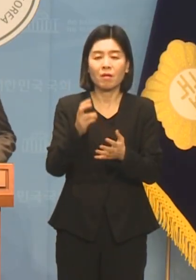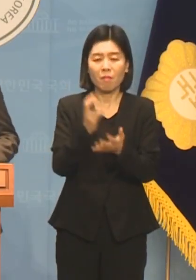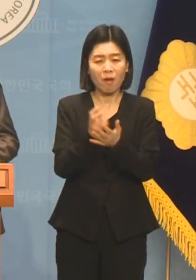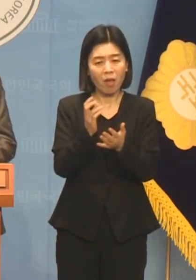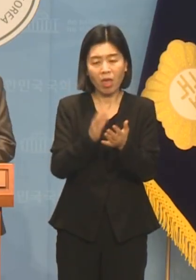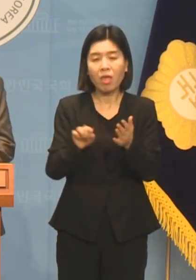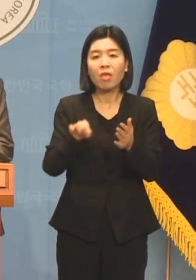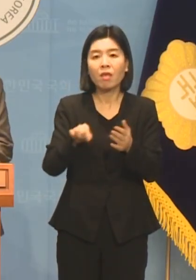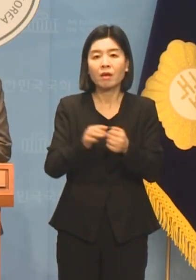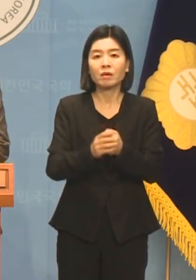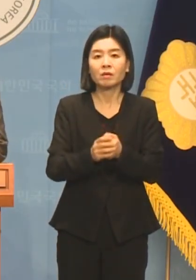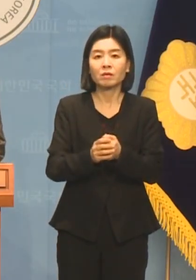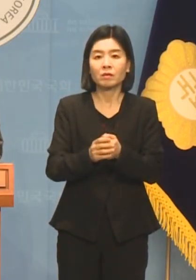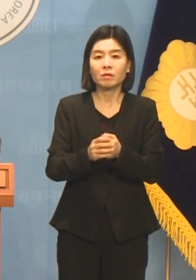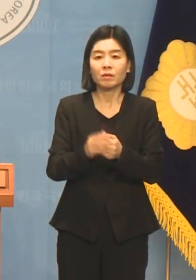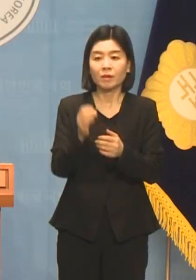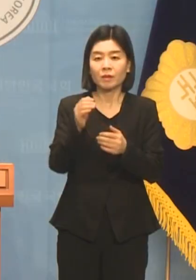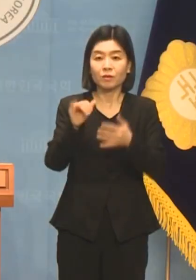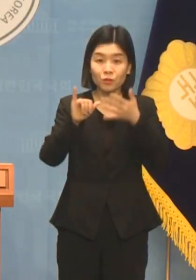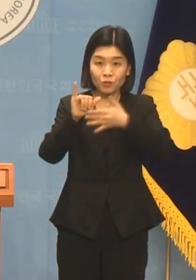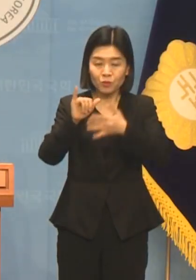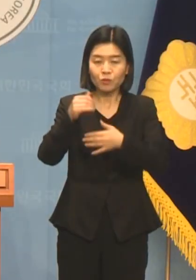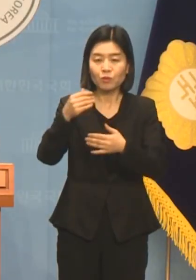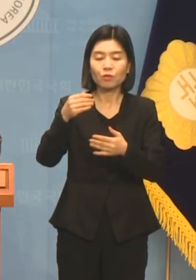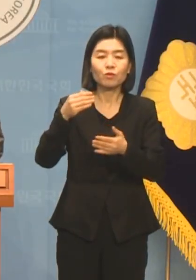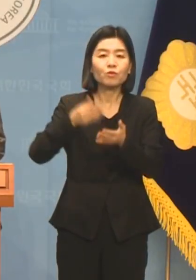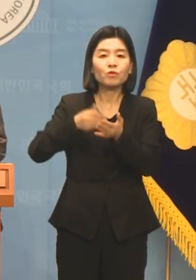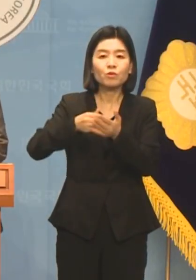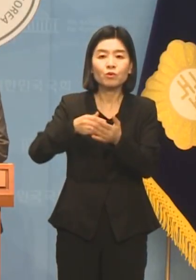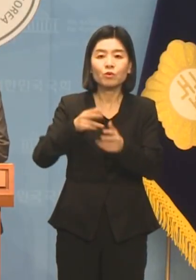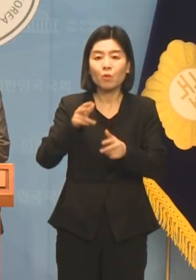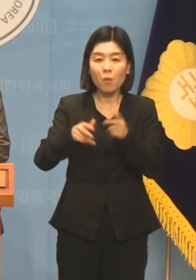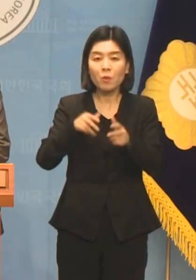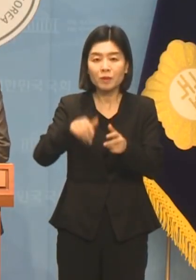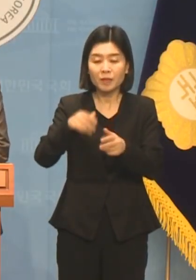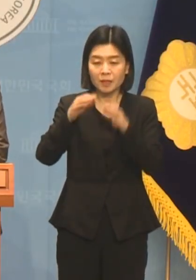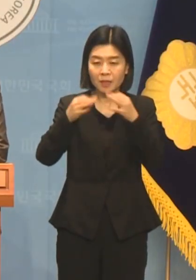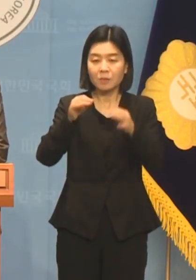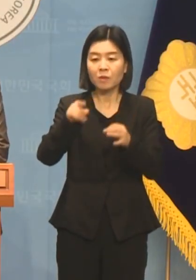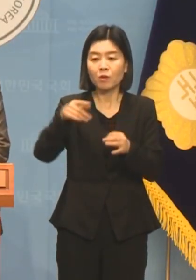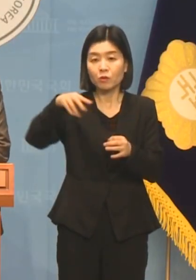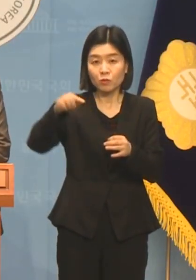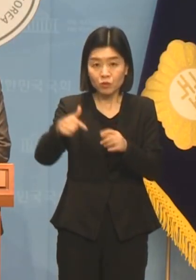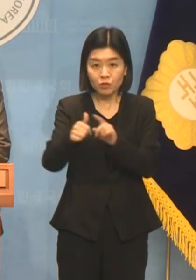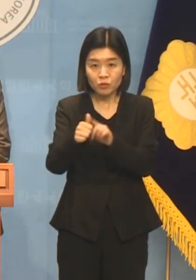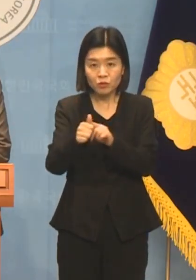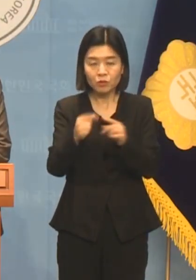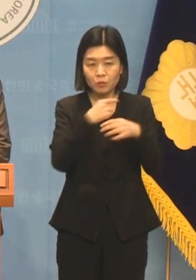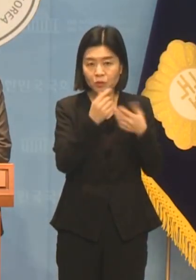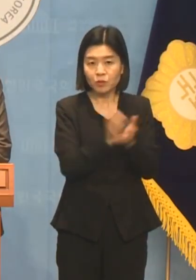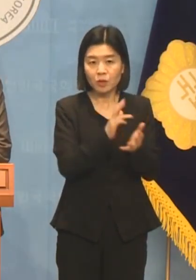게다가 뉴스공장을 하고 있는 김어준 씨는 민당 의원들을 불러서